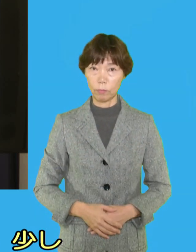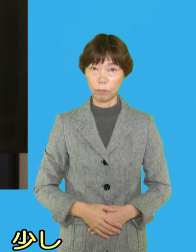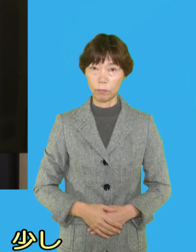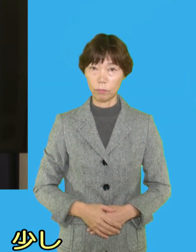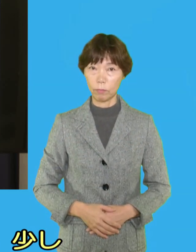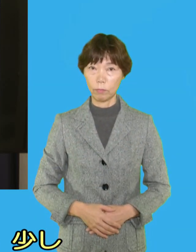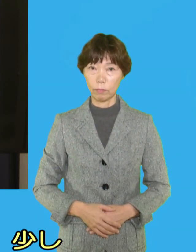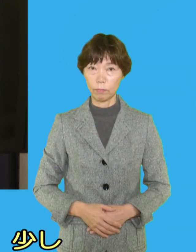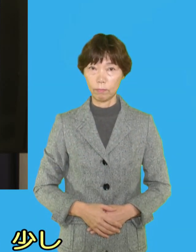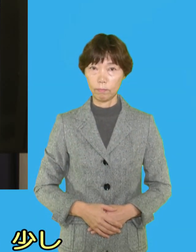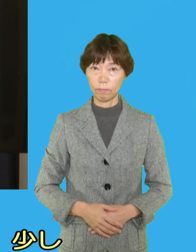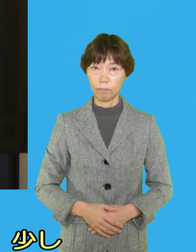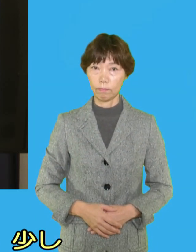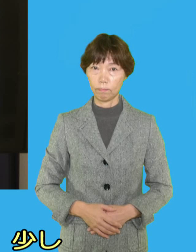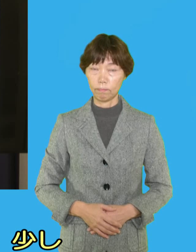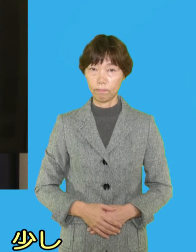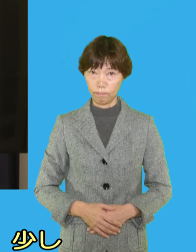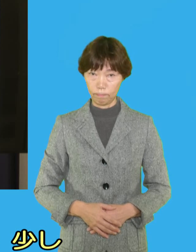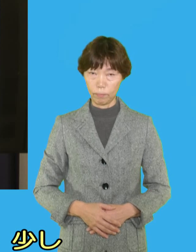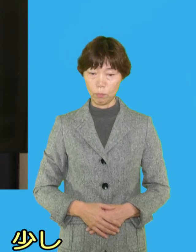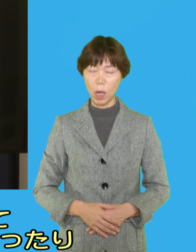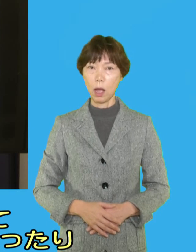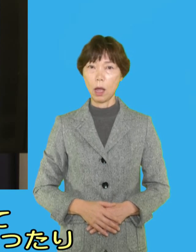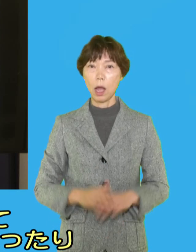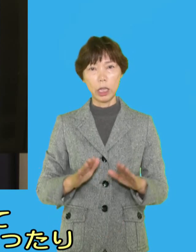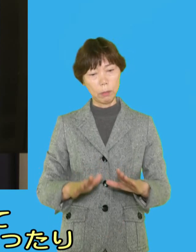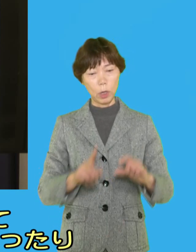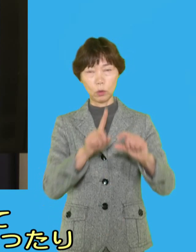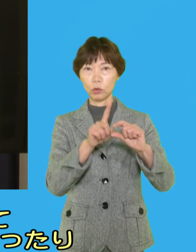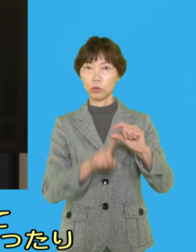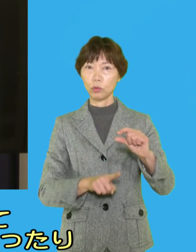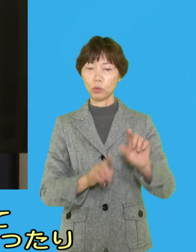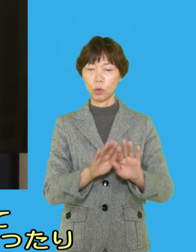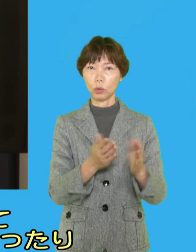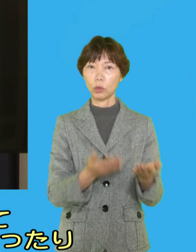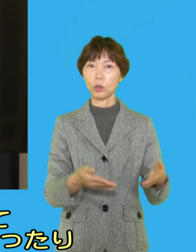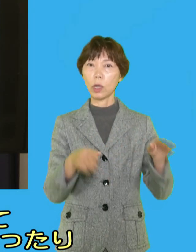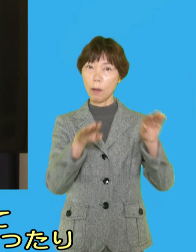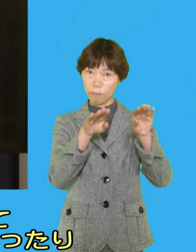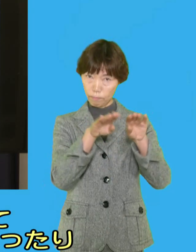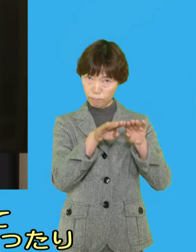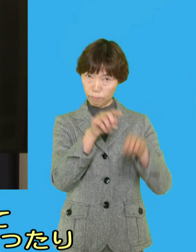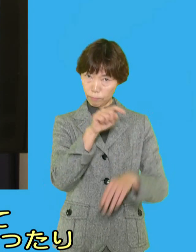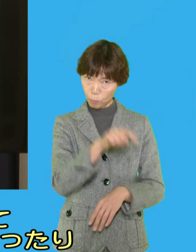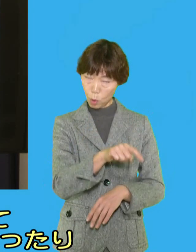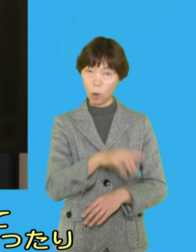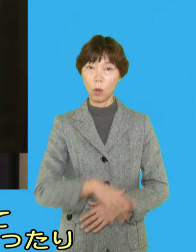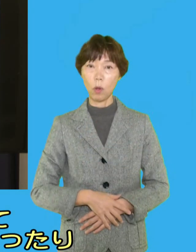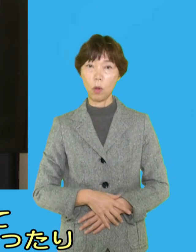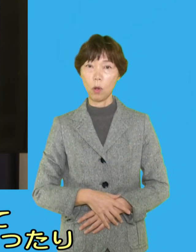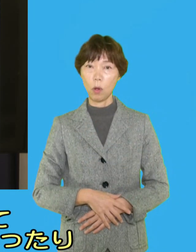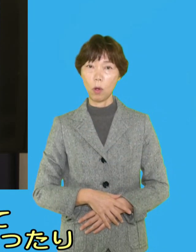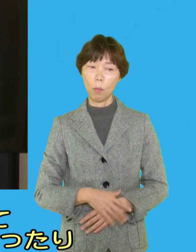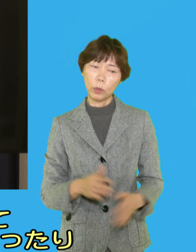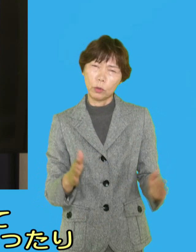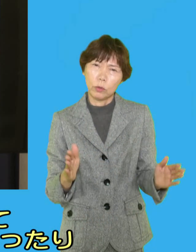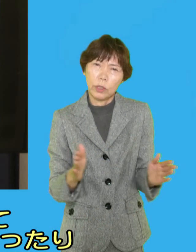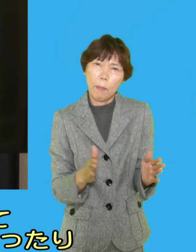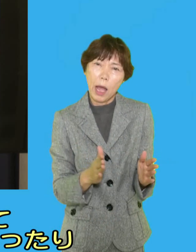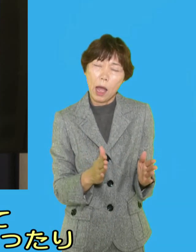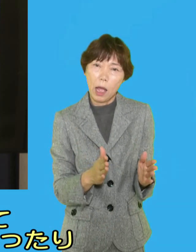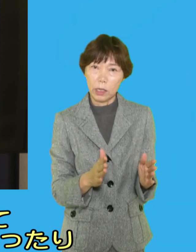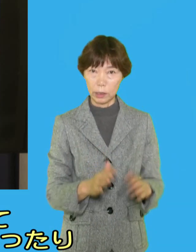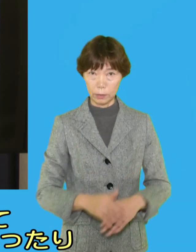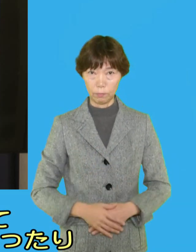今のこの中央図書館というのも少し ペースとしては狭くて、そ